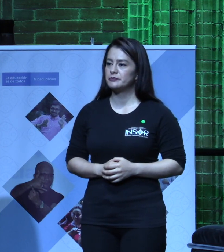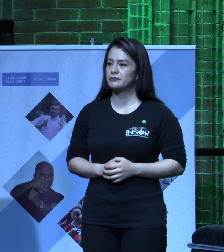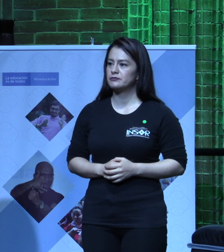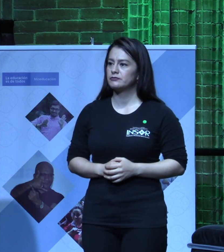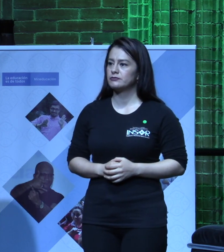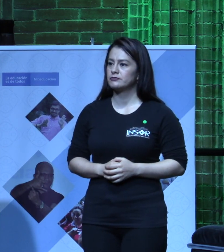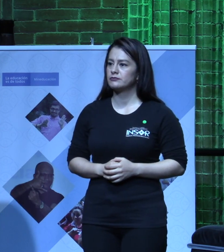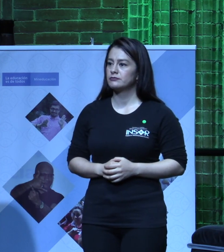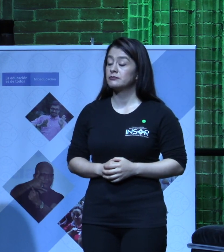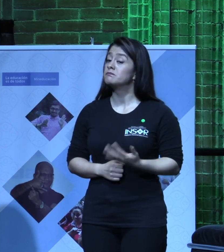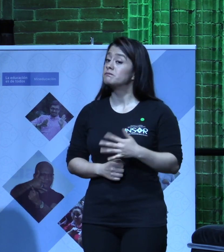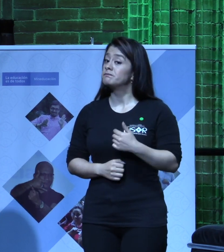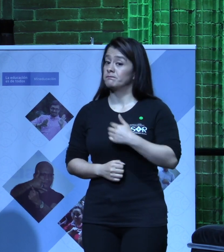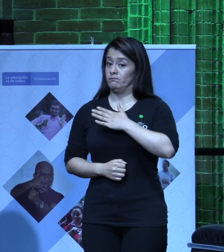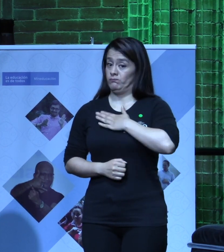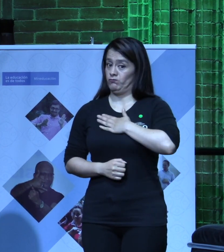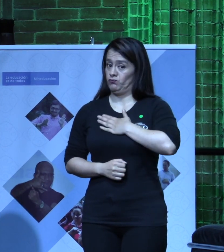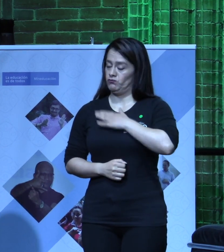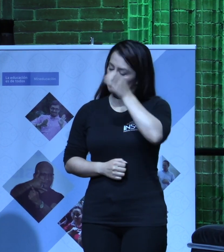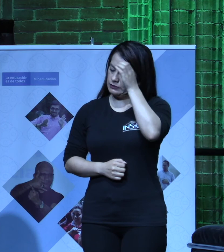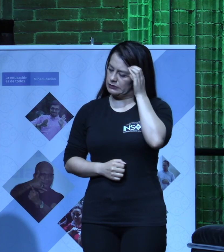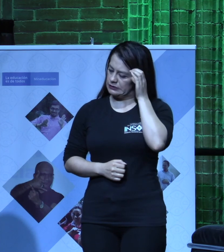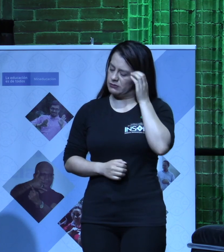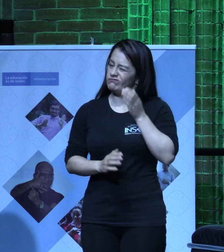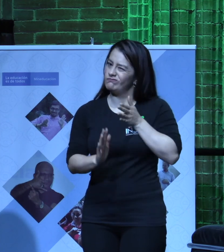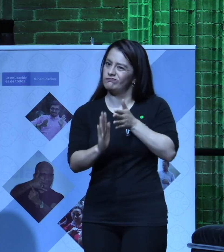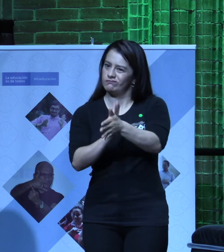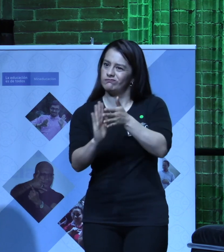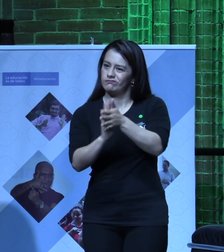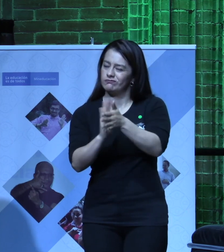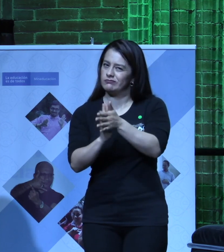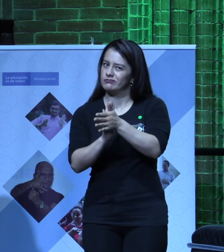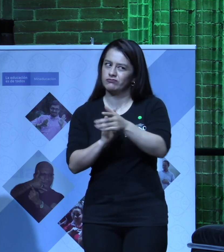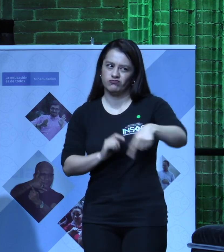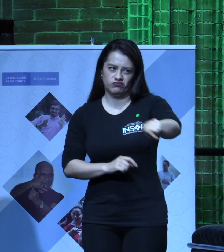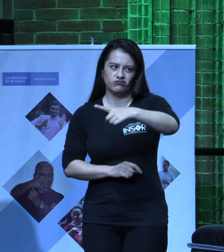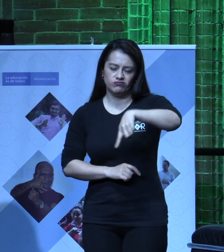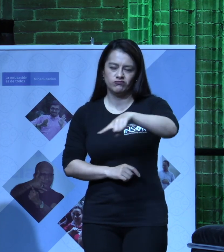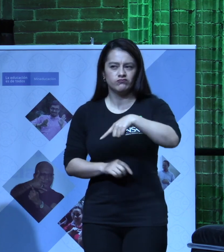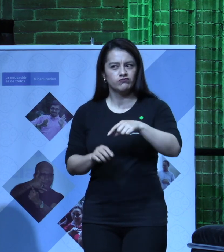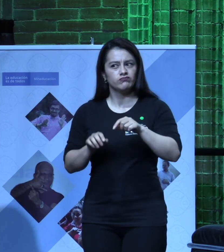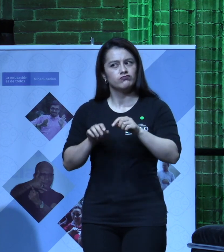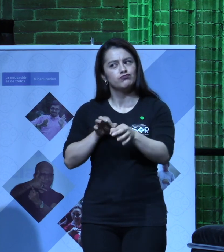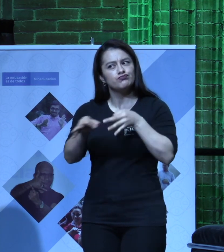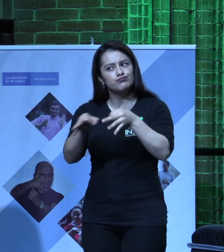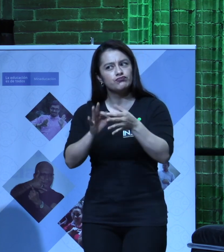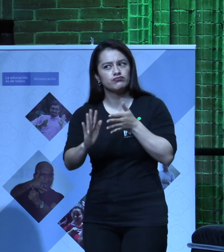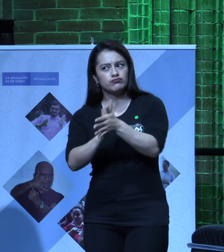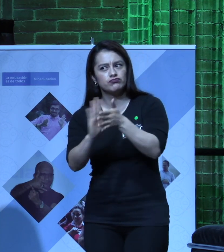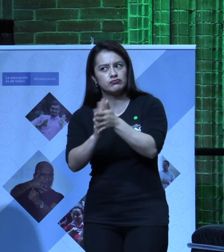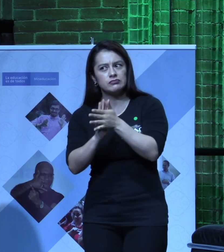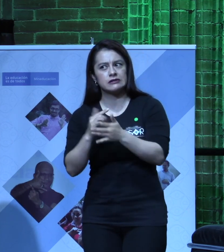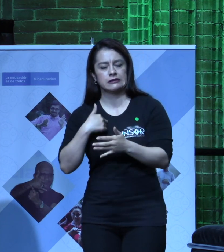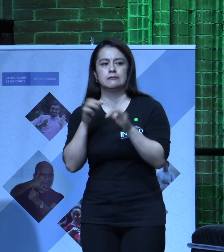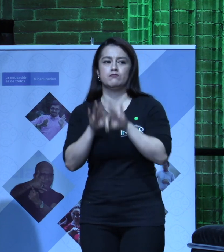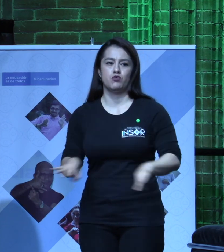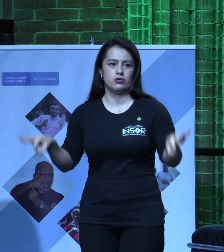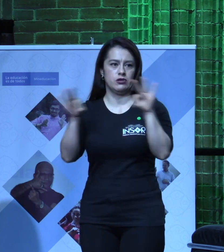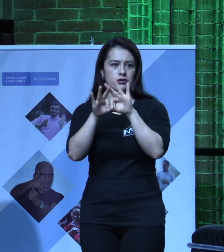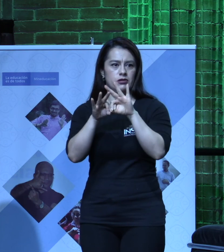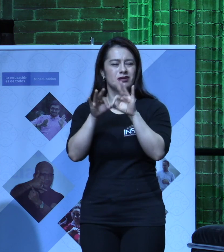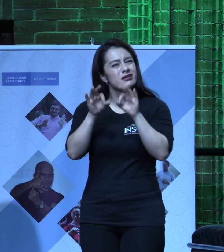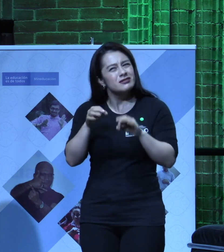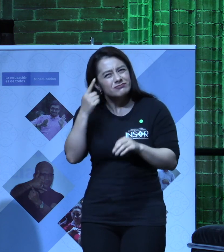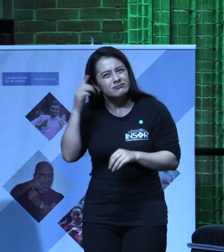Para mí es importante este tipo de eventos, ya que la rendición de cuentas es fundamental para